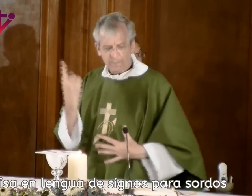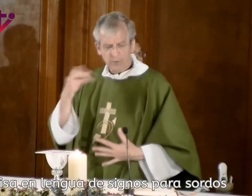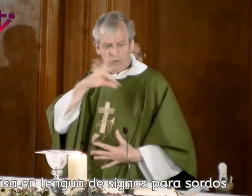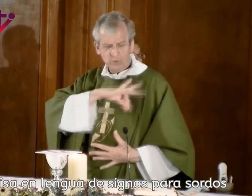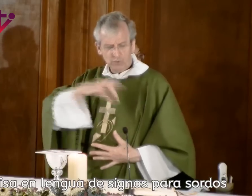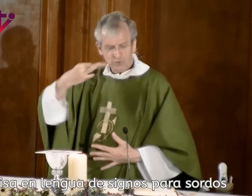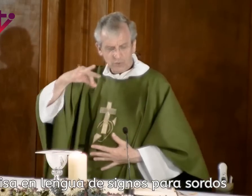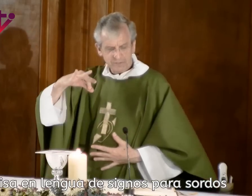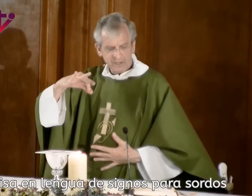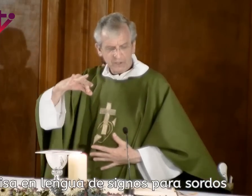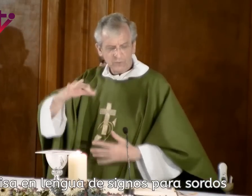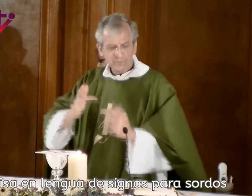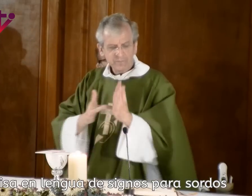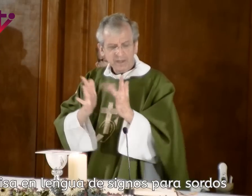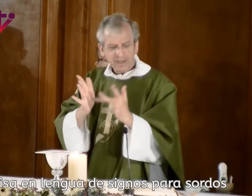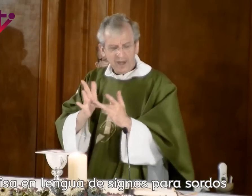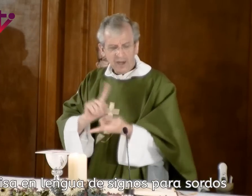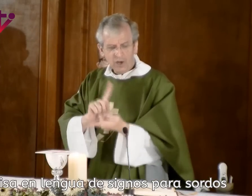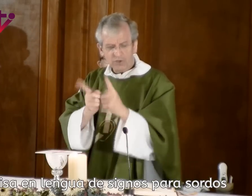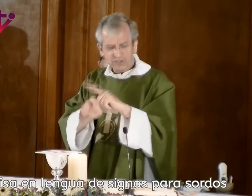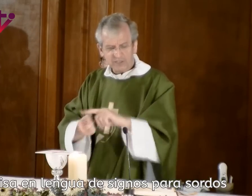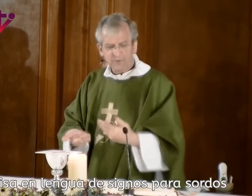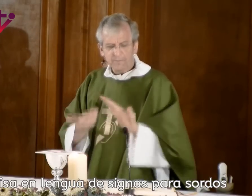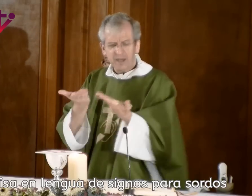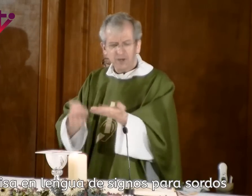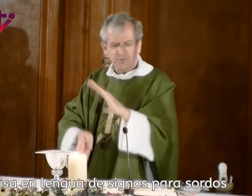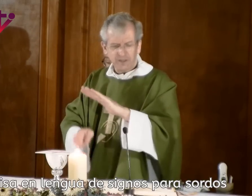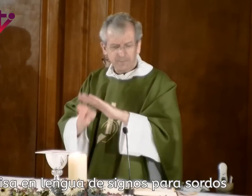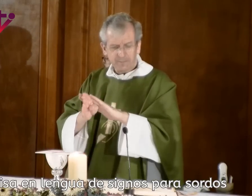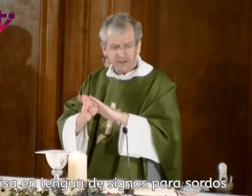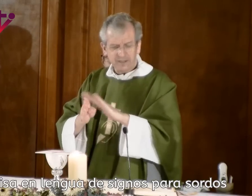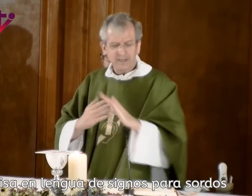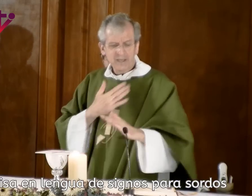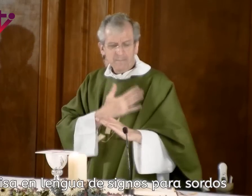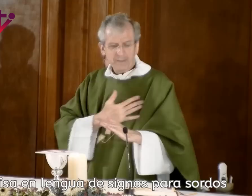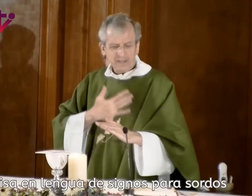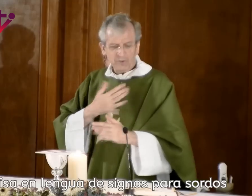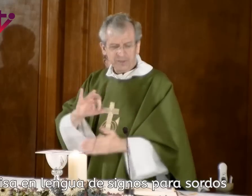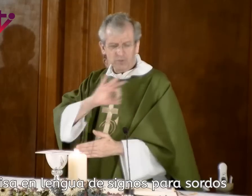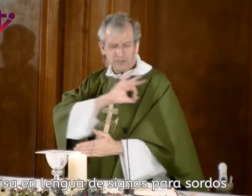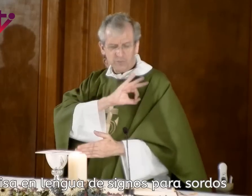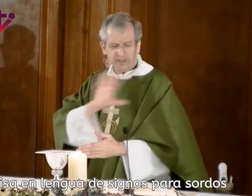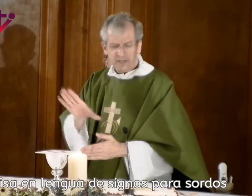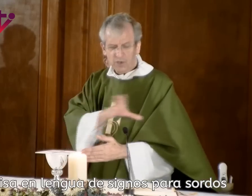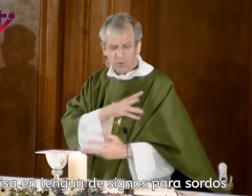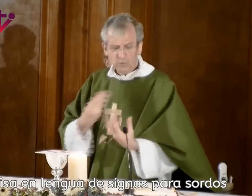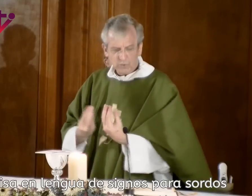cuerpo y un solo espíritu. Que Él nos transforme en ofrenda permanente, para que gocemos de tu heredad junto con